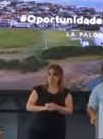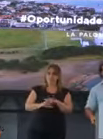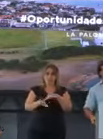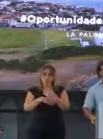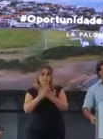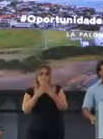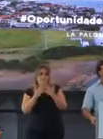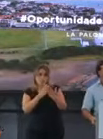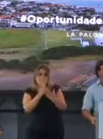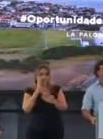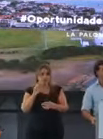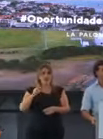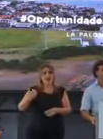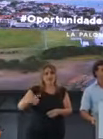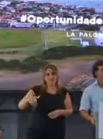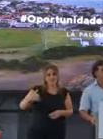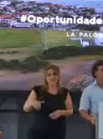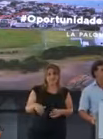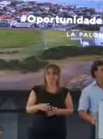Pregúntenle lo que fue con Argentina.